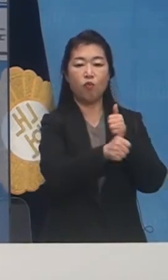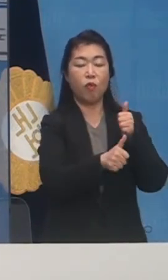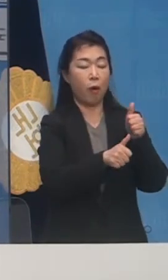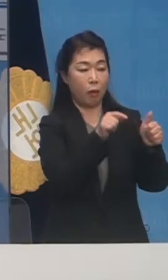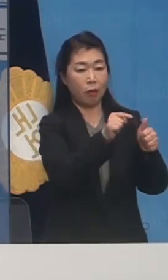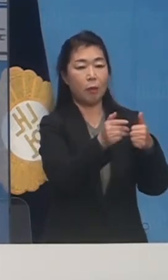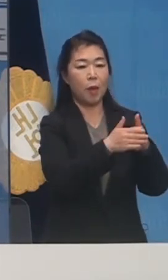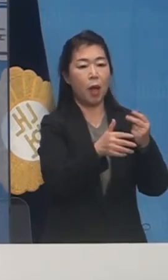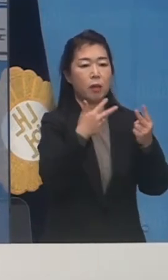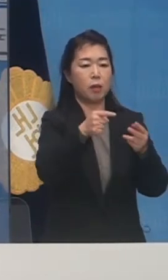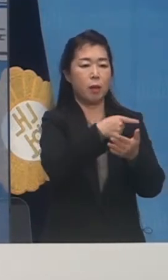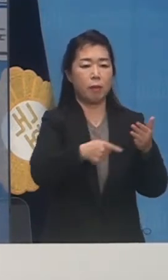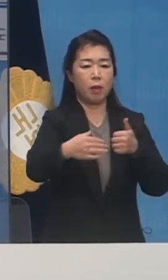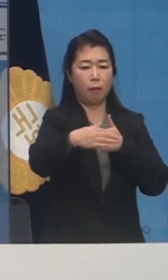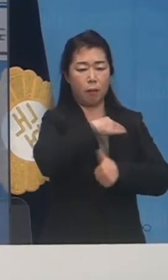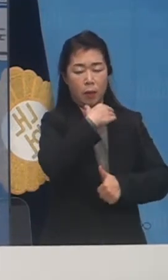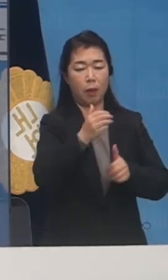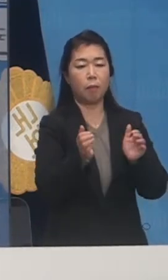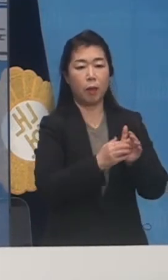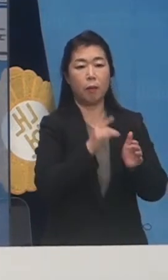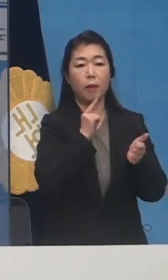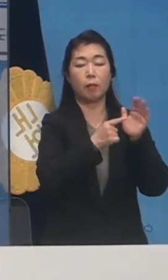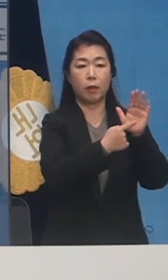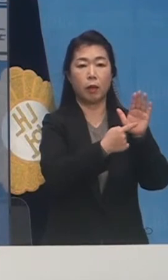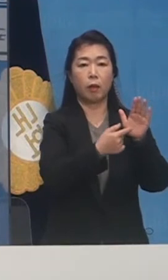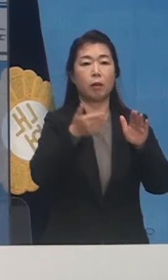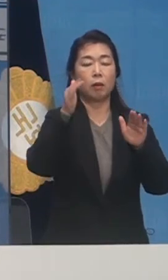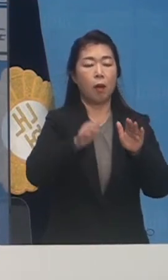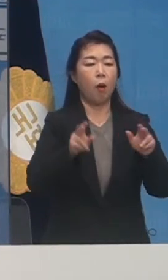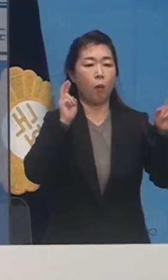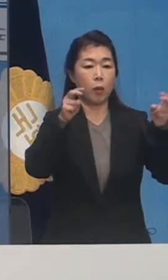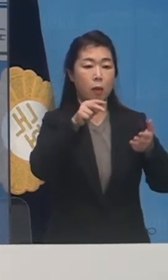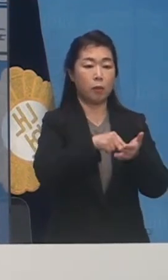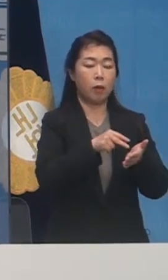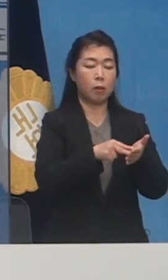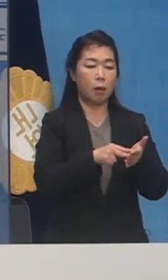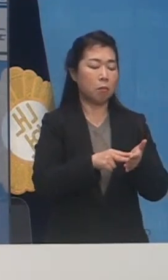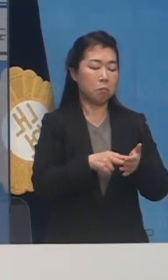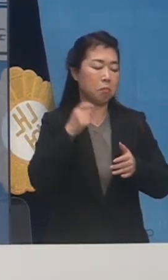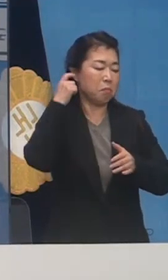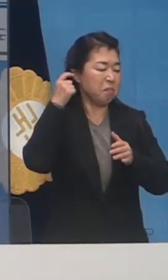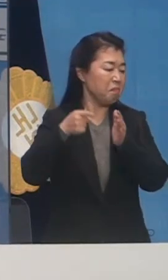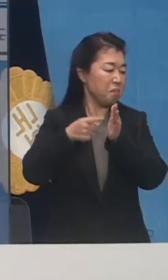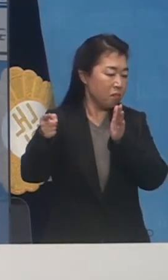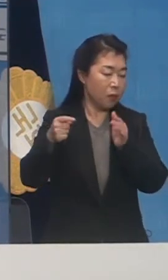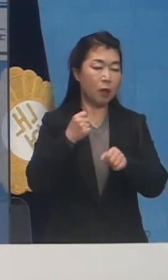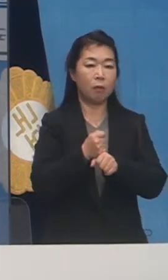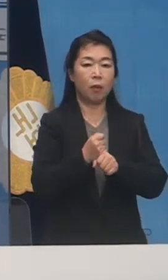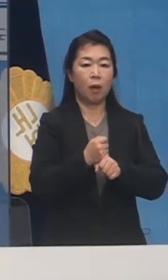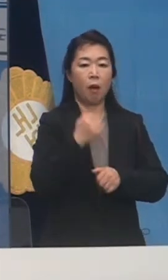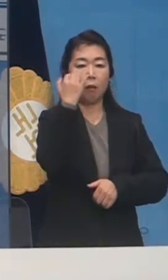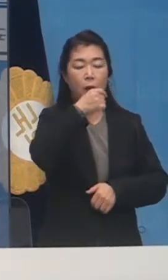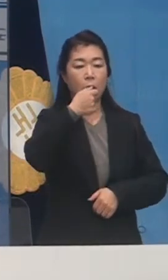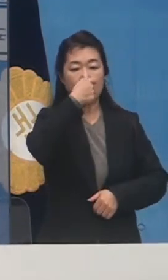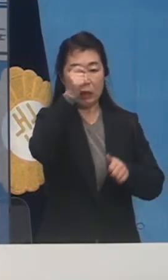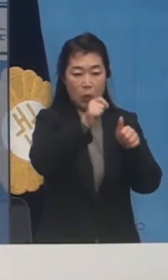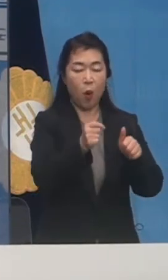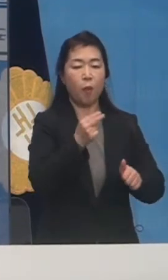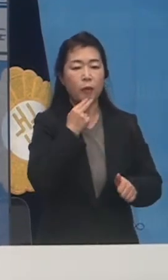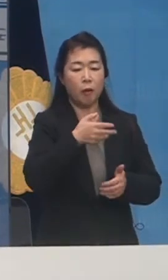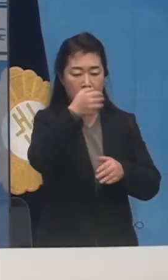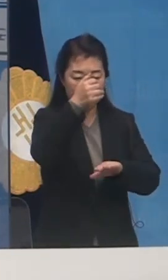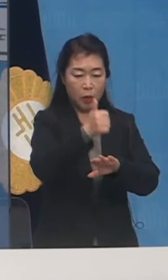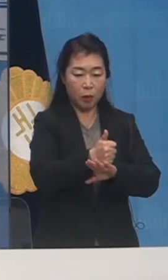고충처리위원들로부터 2차 피해를 입었다고 호소했다. 그러나 회사는 아랑곳 없이 성희롱은 없었다고